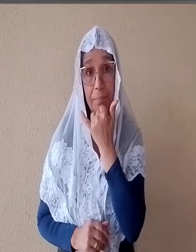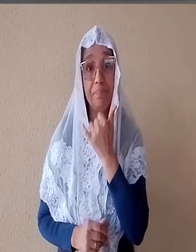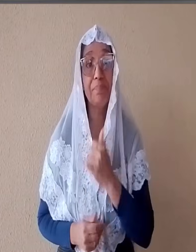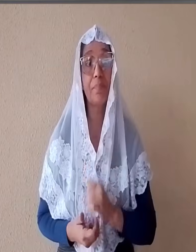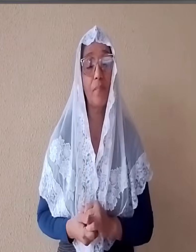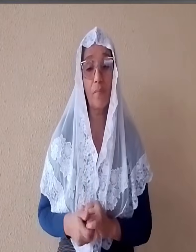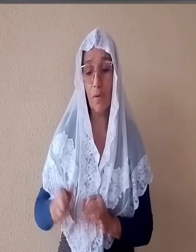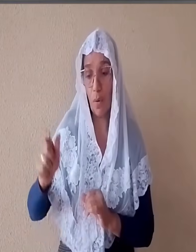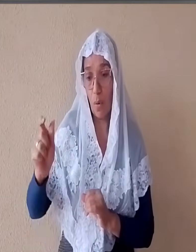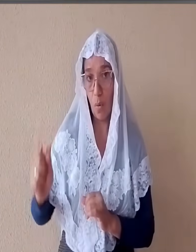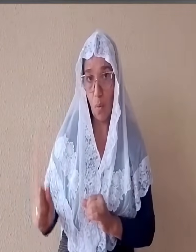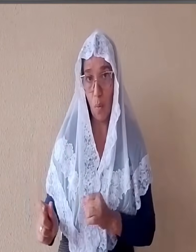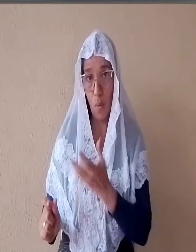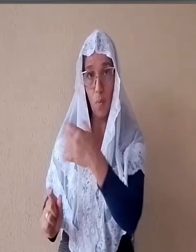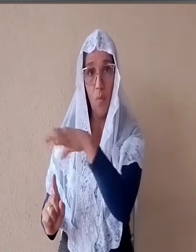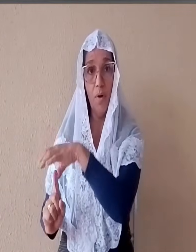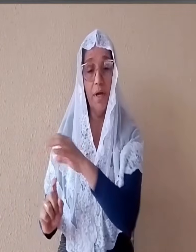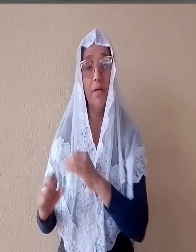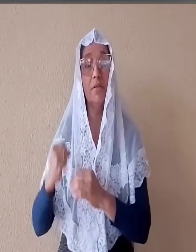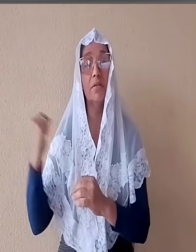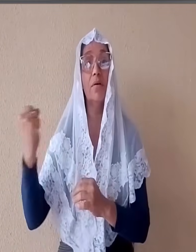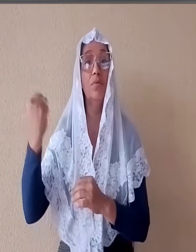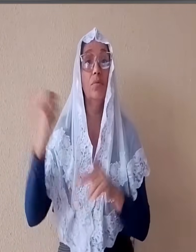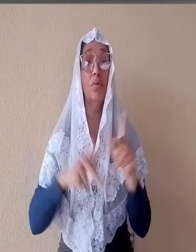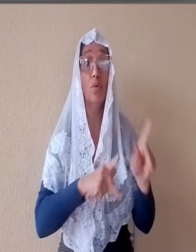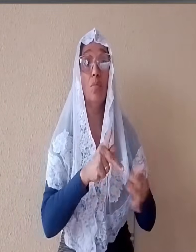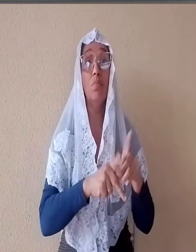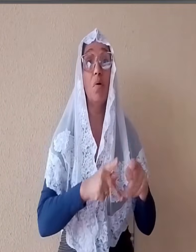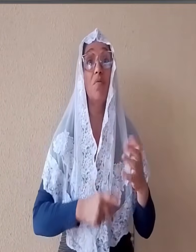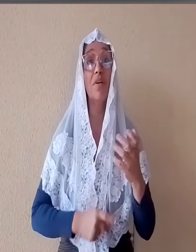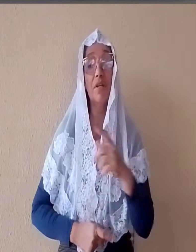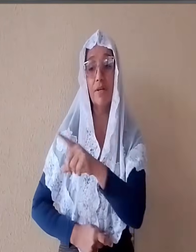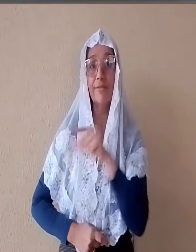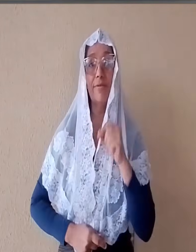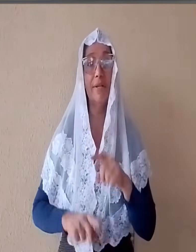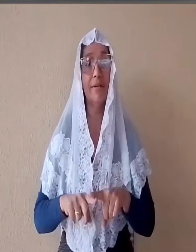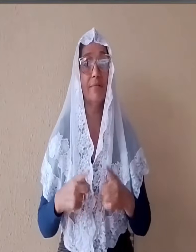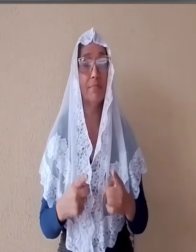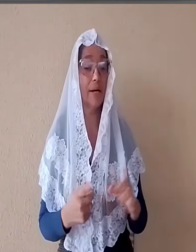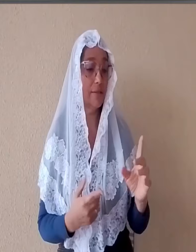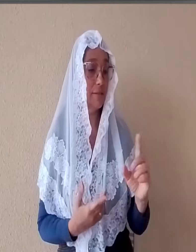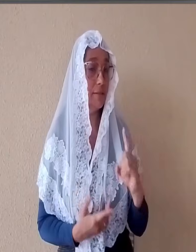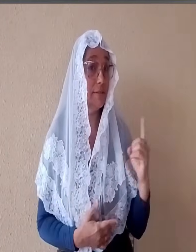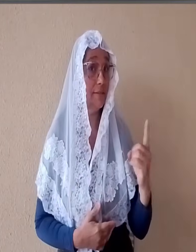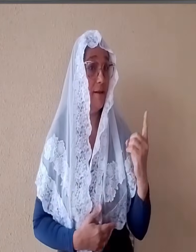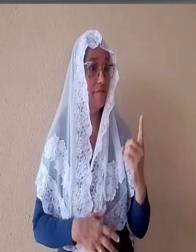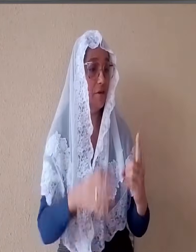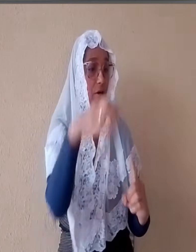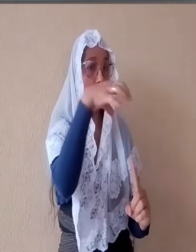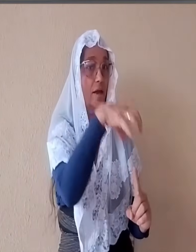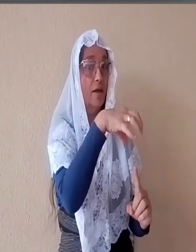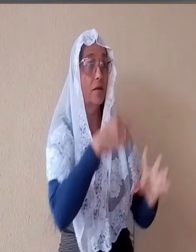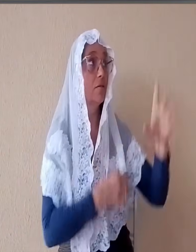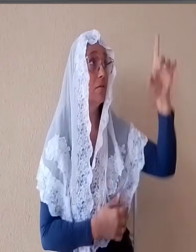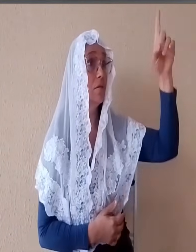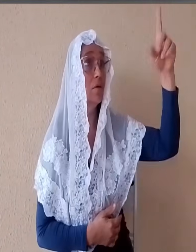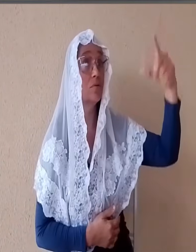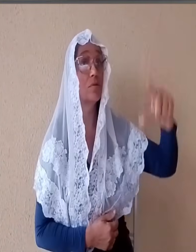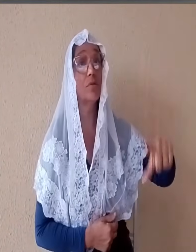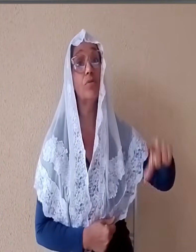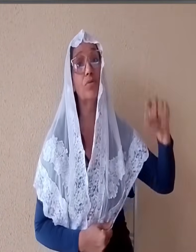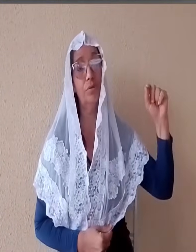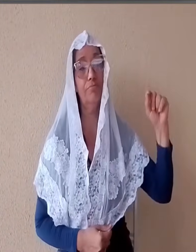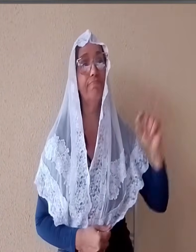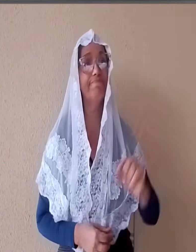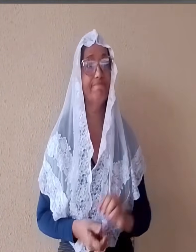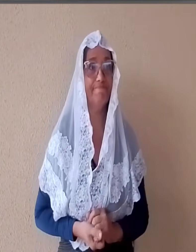teste vem, irmãos. Bendito é o nome do Senhor. E quando chegou Davi reinando, bendito é o nome do